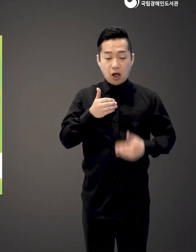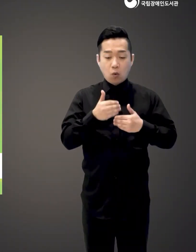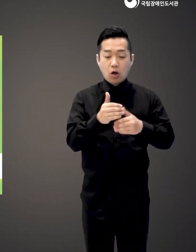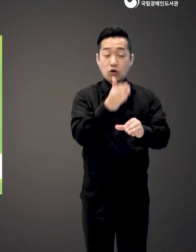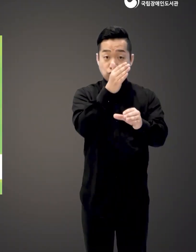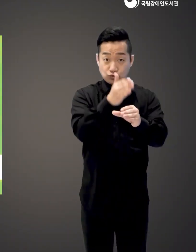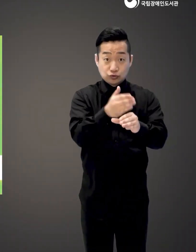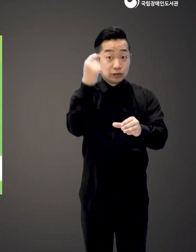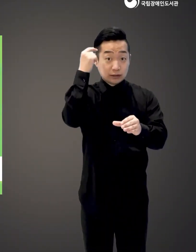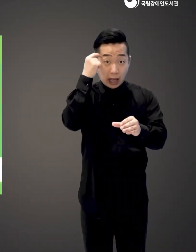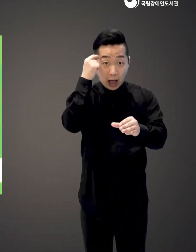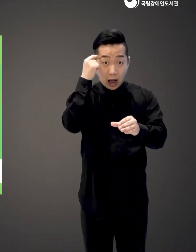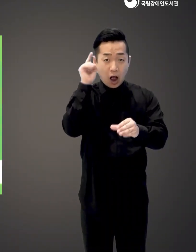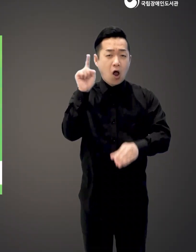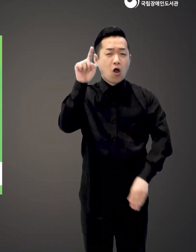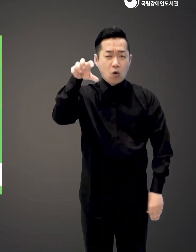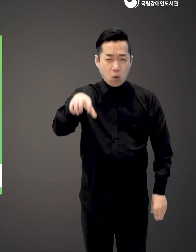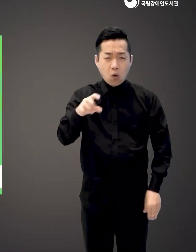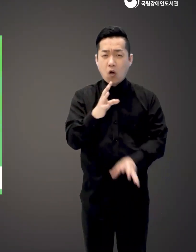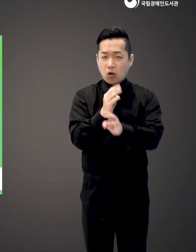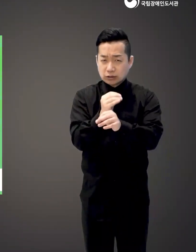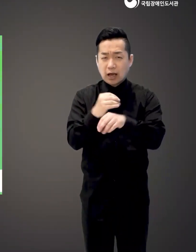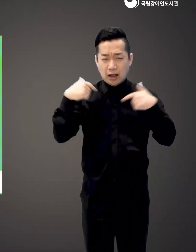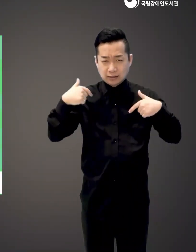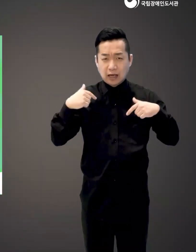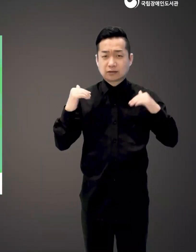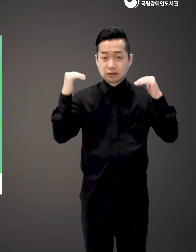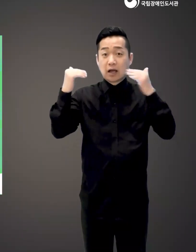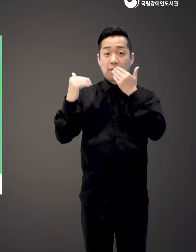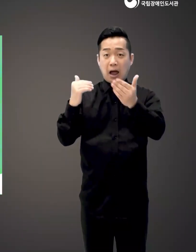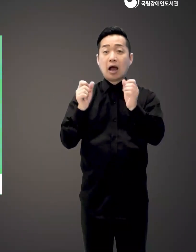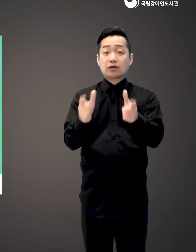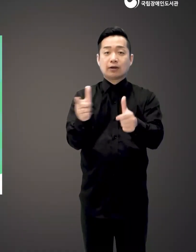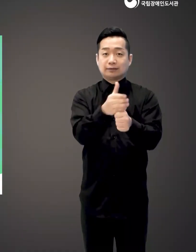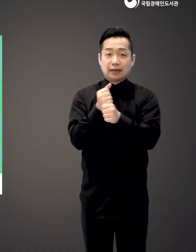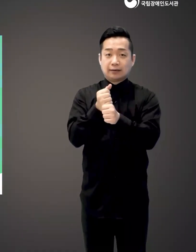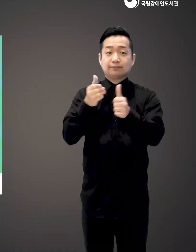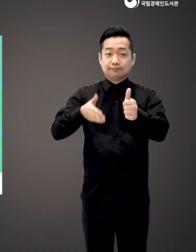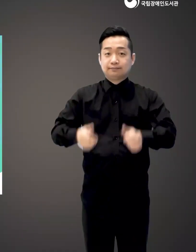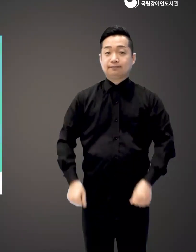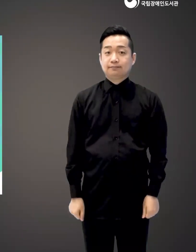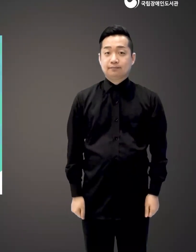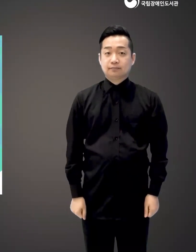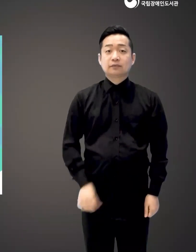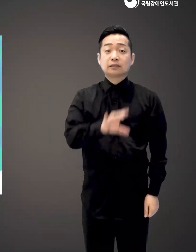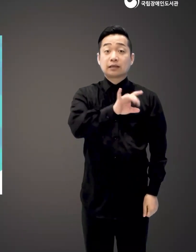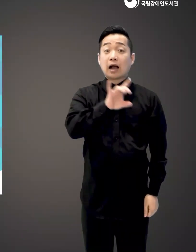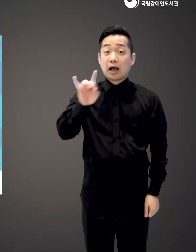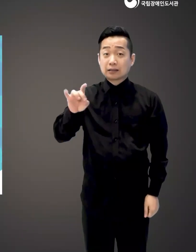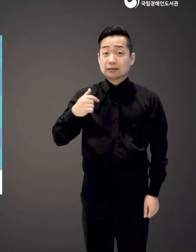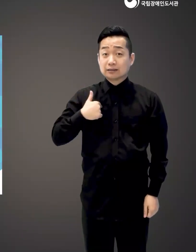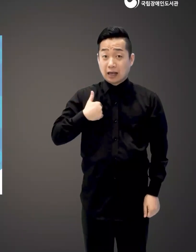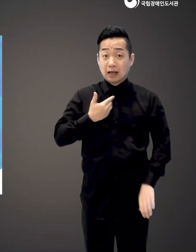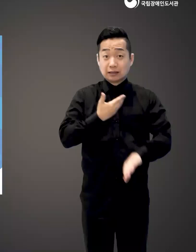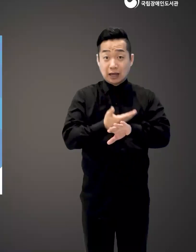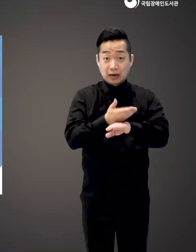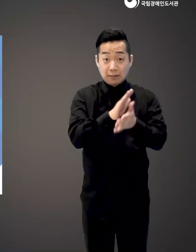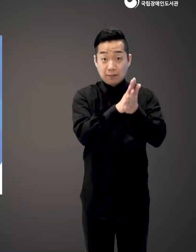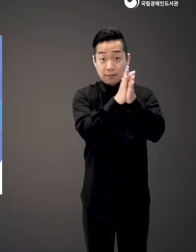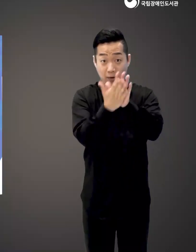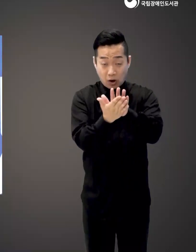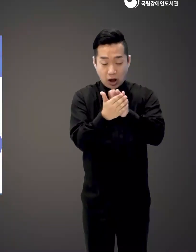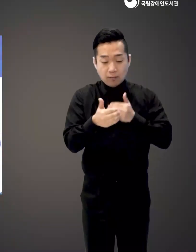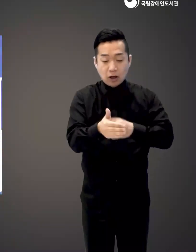자신을 과정에 있다고 보고 언제 어디서든 성장할 수 있는 기회를 잡자. 때로 내가 좀 다르게